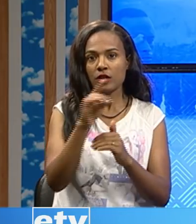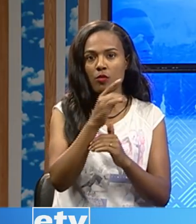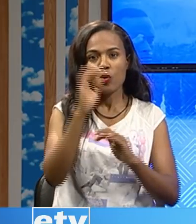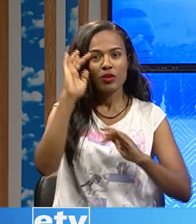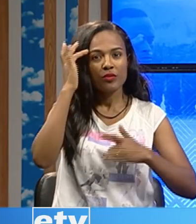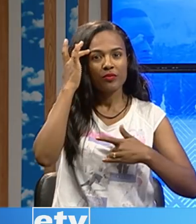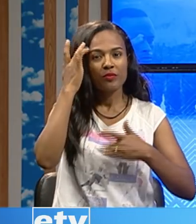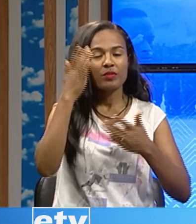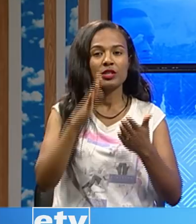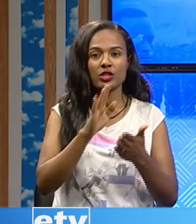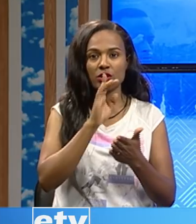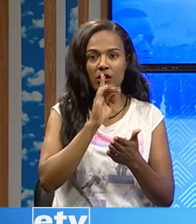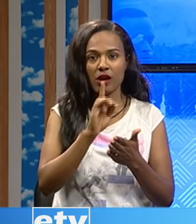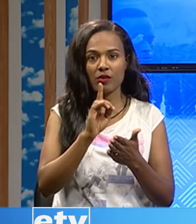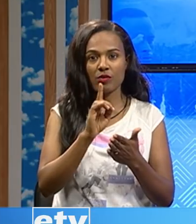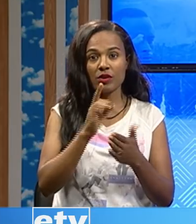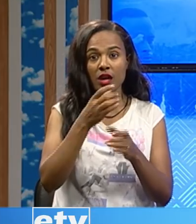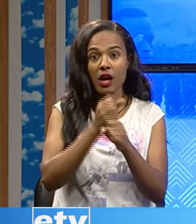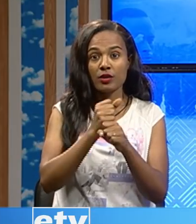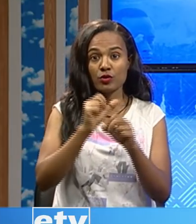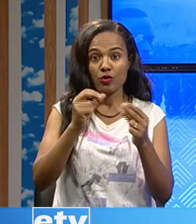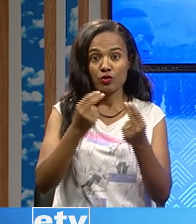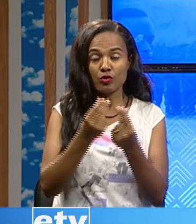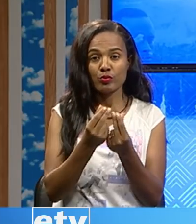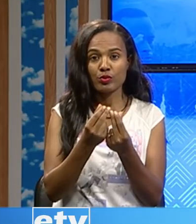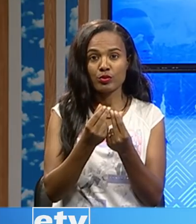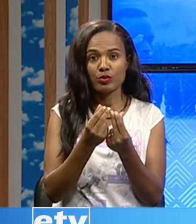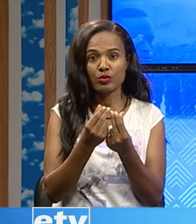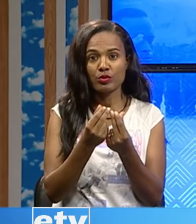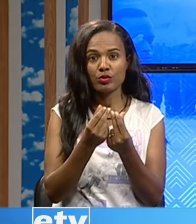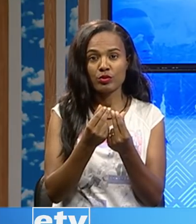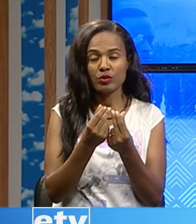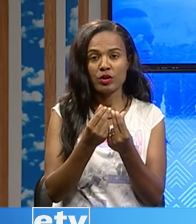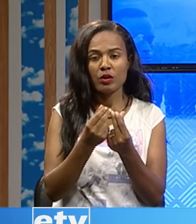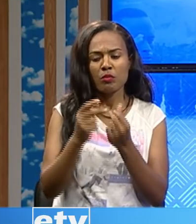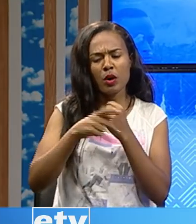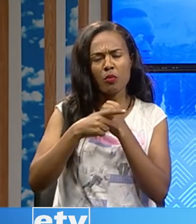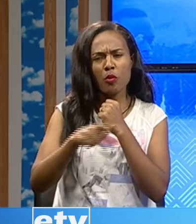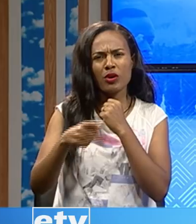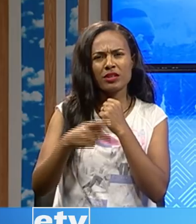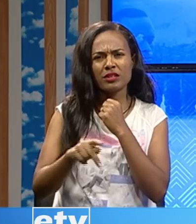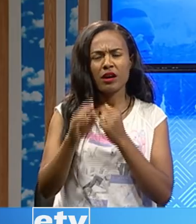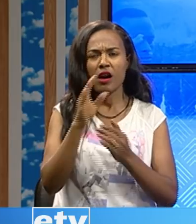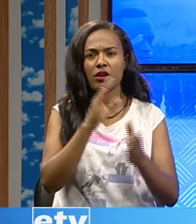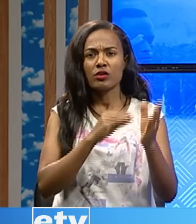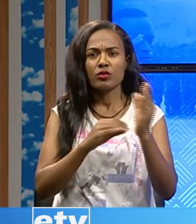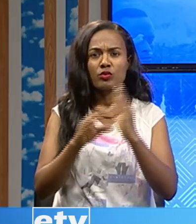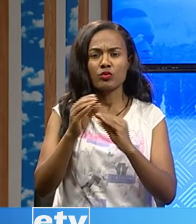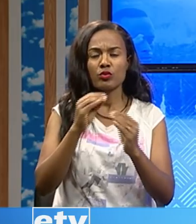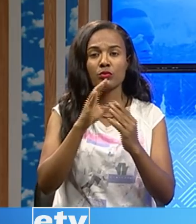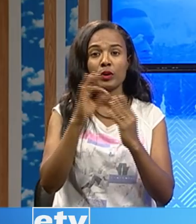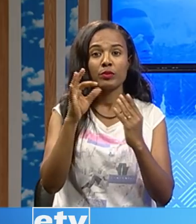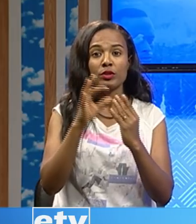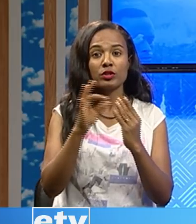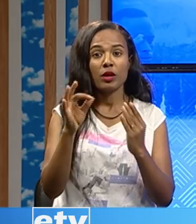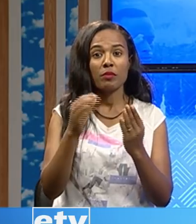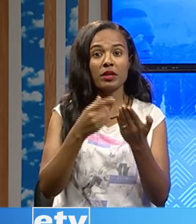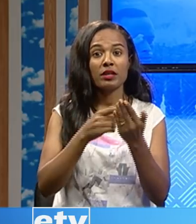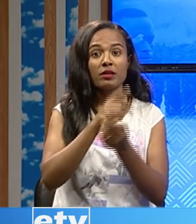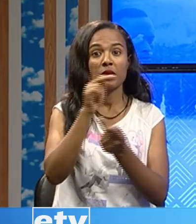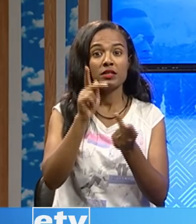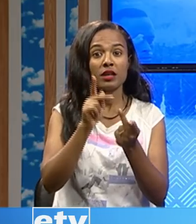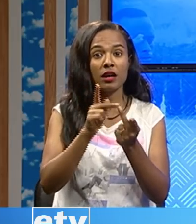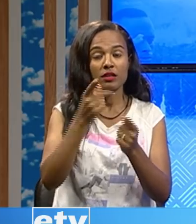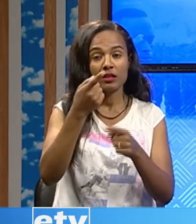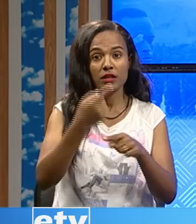በሽታ የተጠናወተው ግሩፕ በፖለቲካ ክርክሩ በምርጫም ያማሳካት